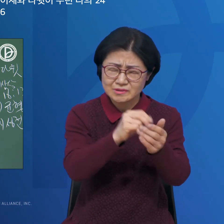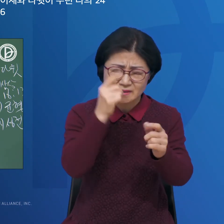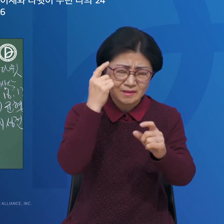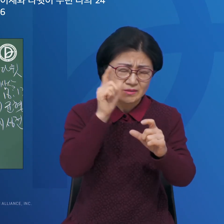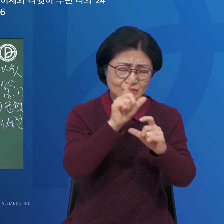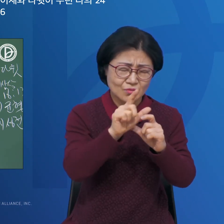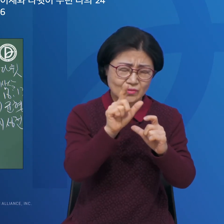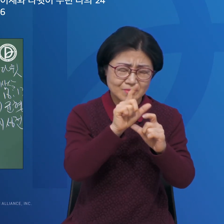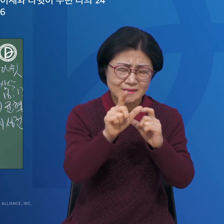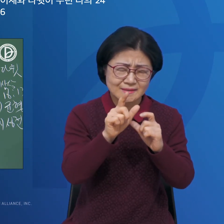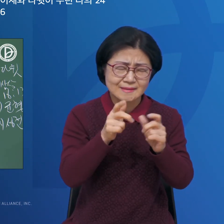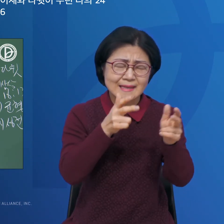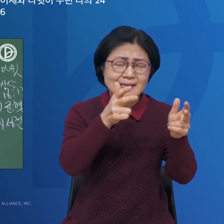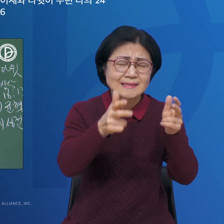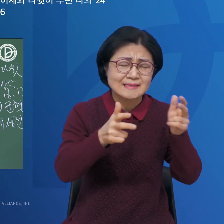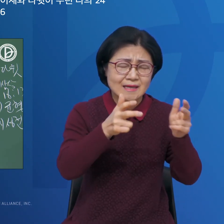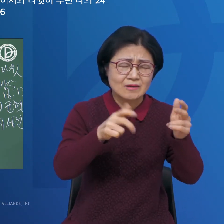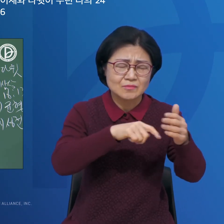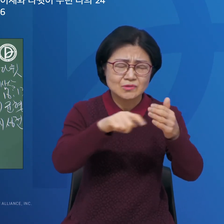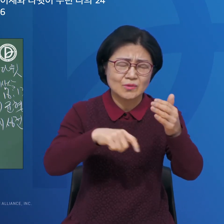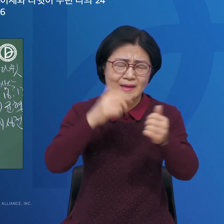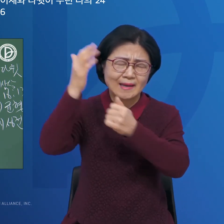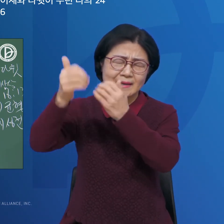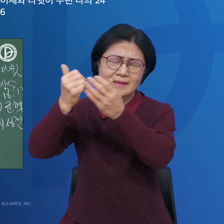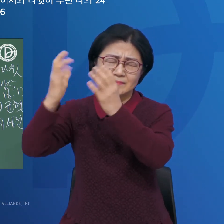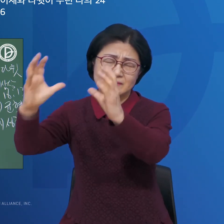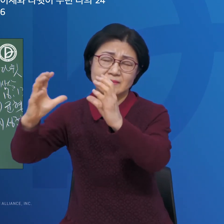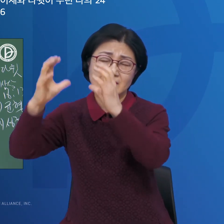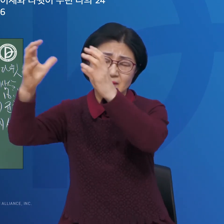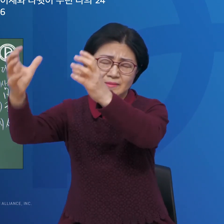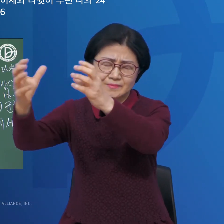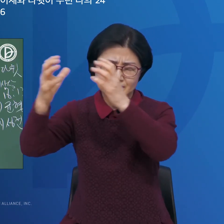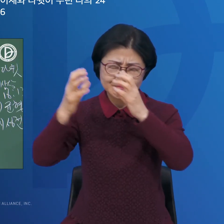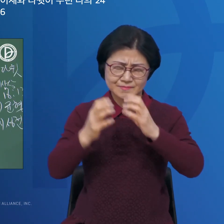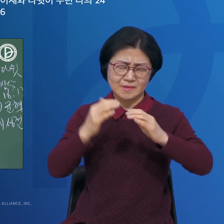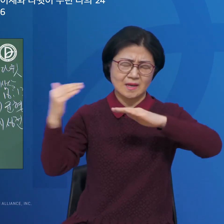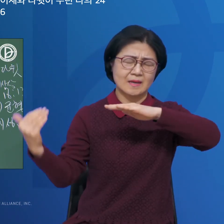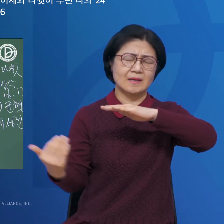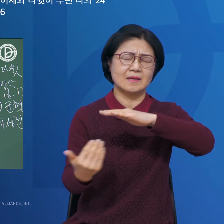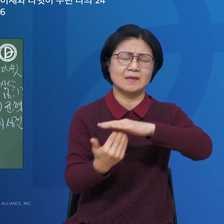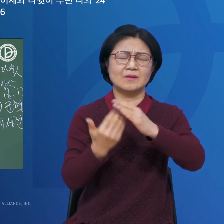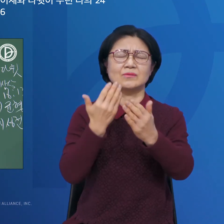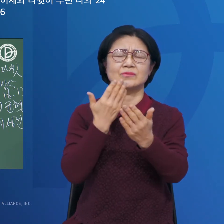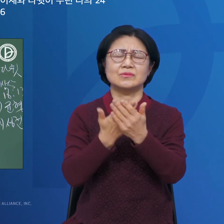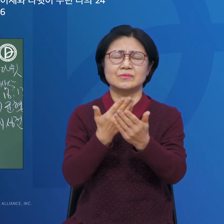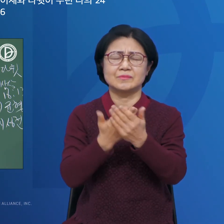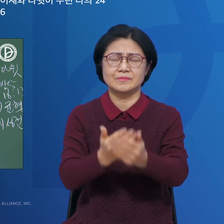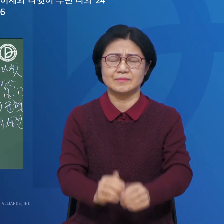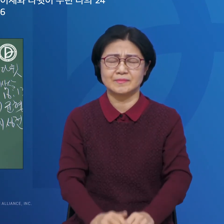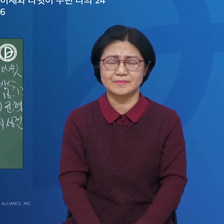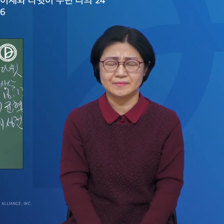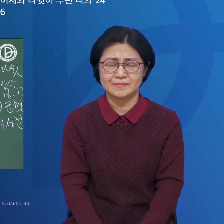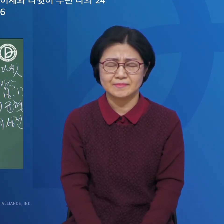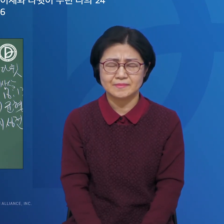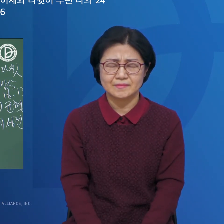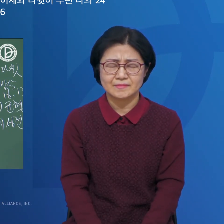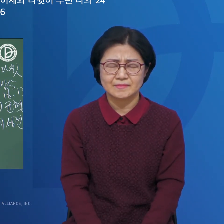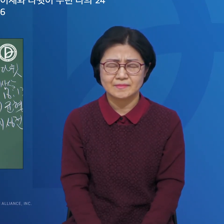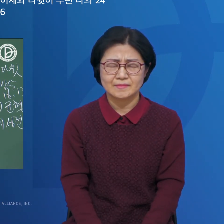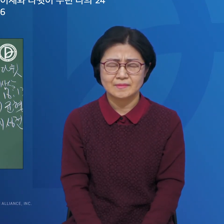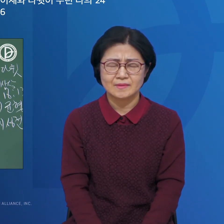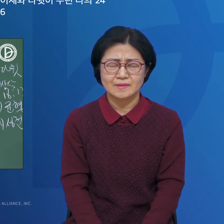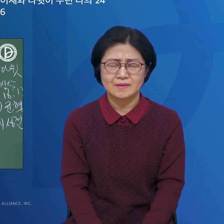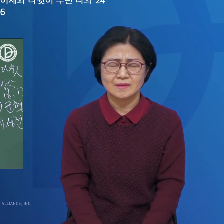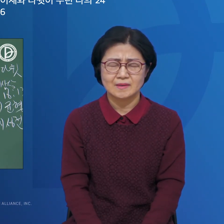하나님의 나라 이루어지는 날이 되게 May it 하옵소서. be a day where your kingdom is fulfilled upon all of our worries, our problems, and even our businesses. 이